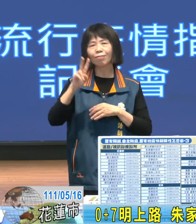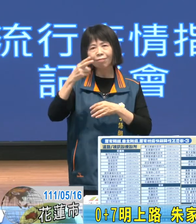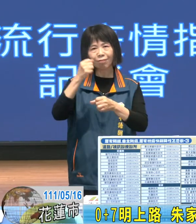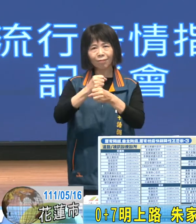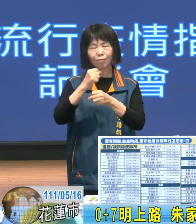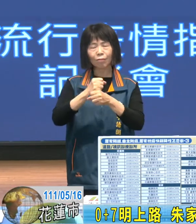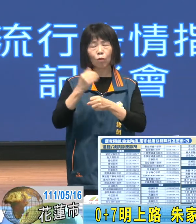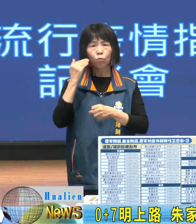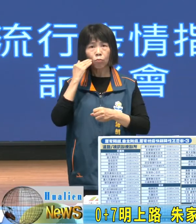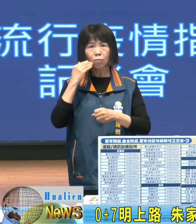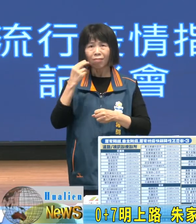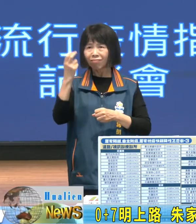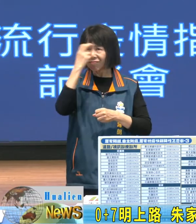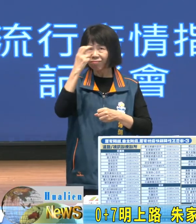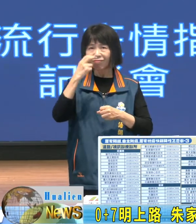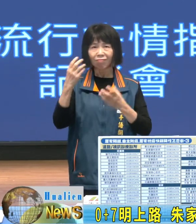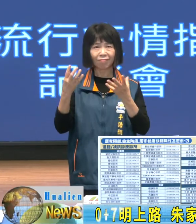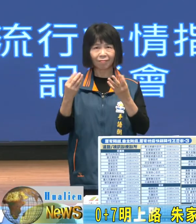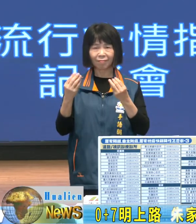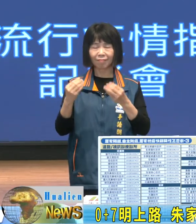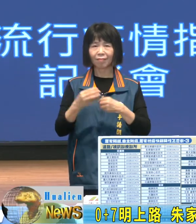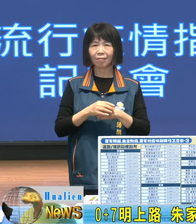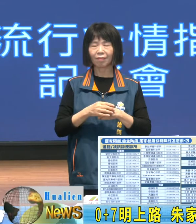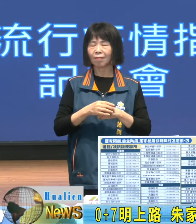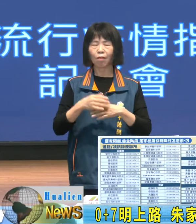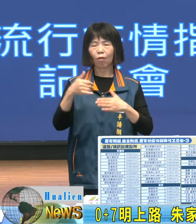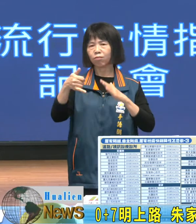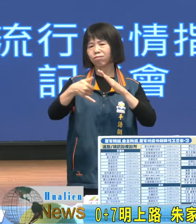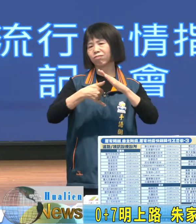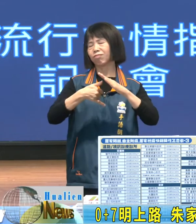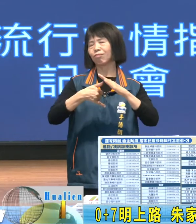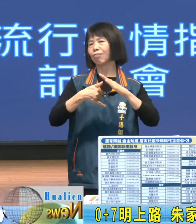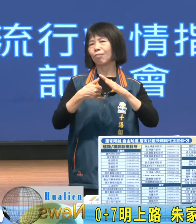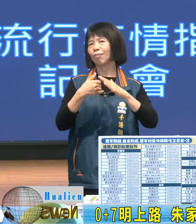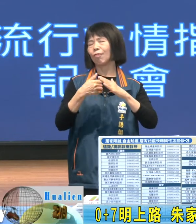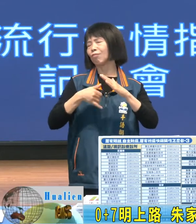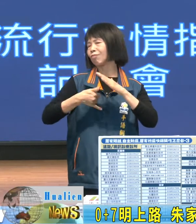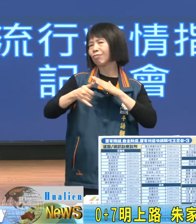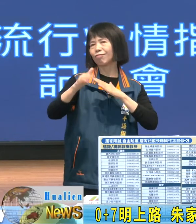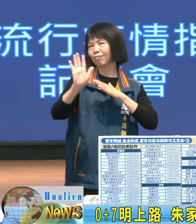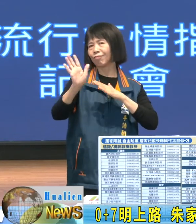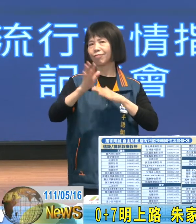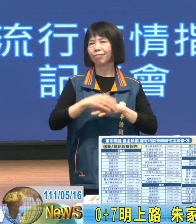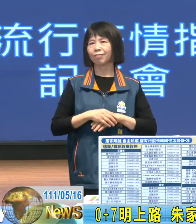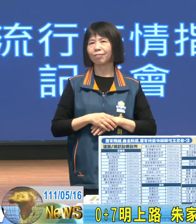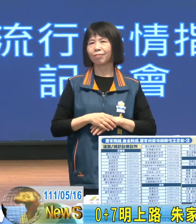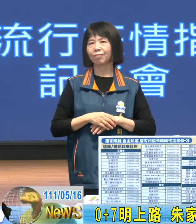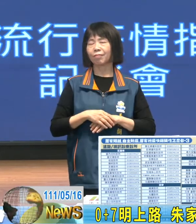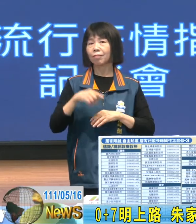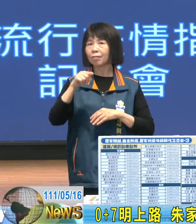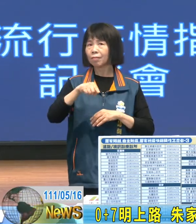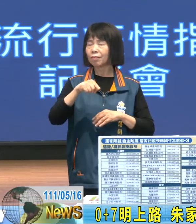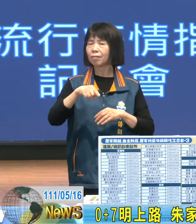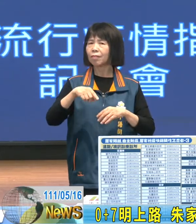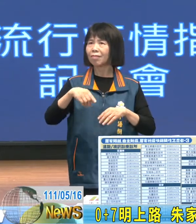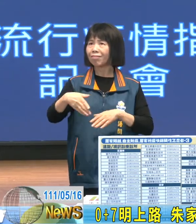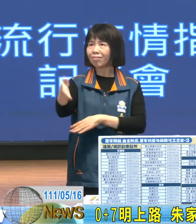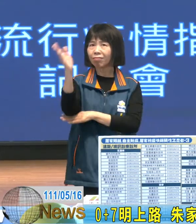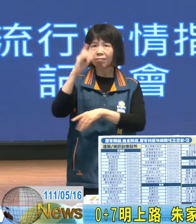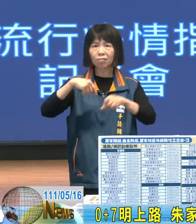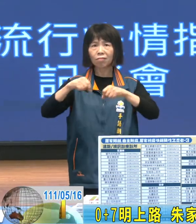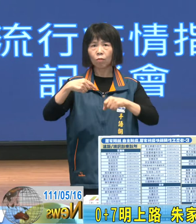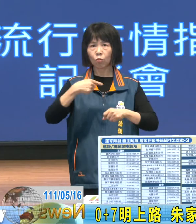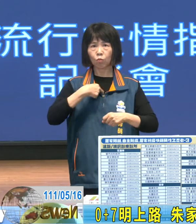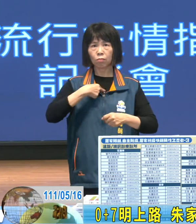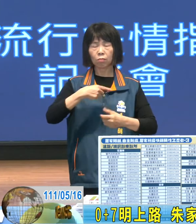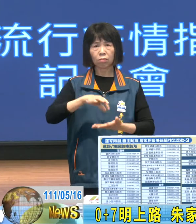筛阴性，不是快筛阴性，还是尽量在家里面，不要外出。我想那这个政策呢，不溯及既往，